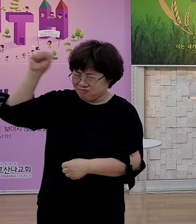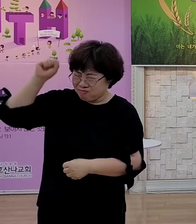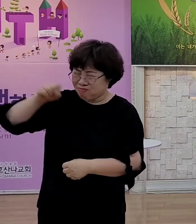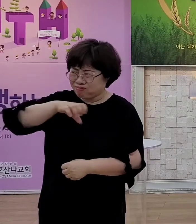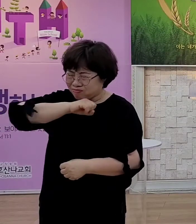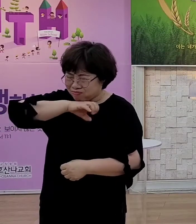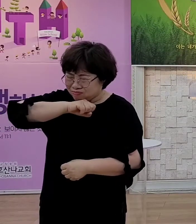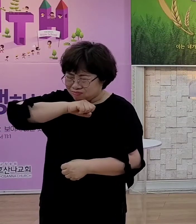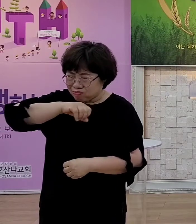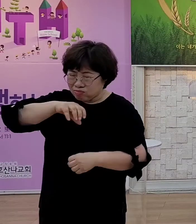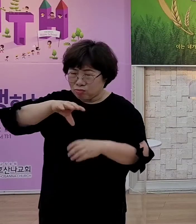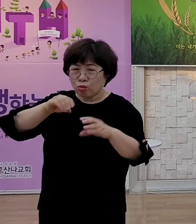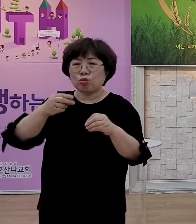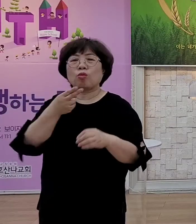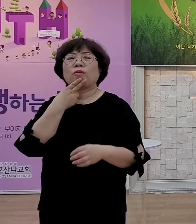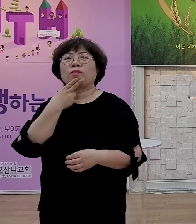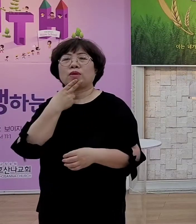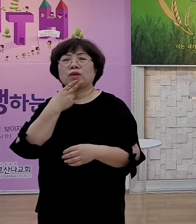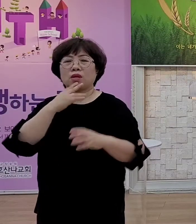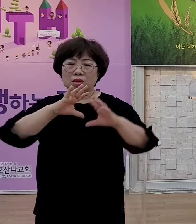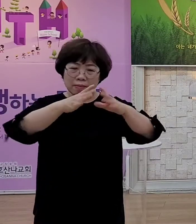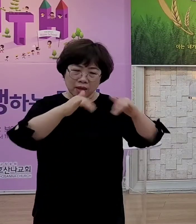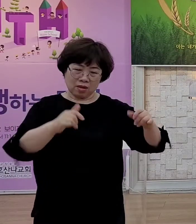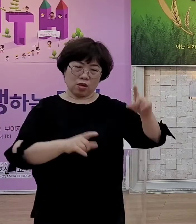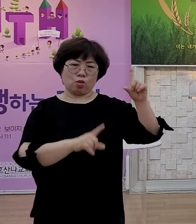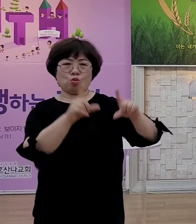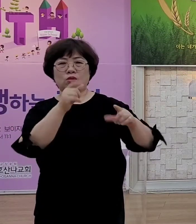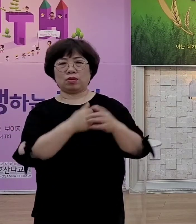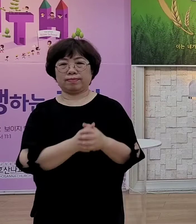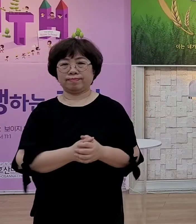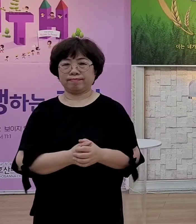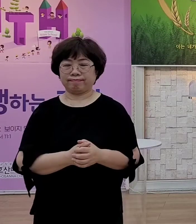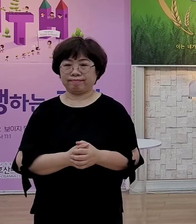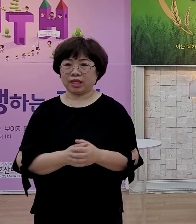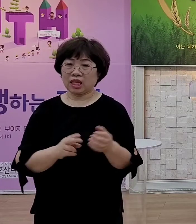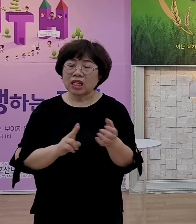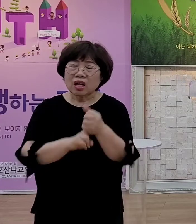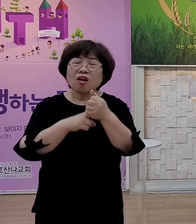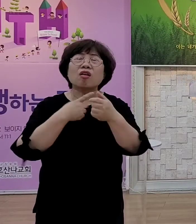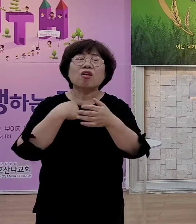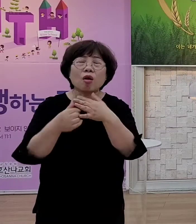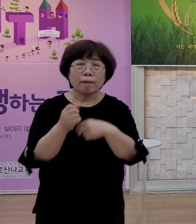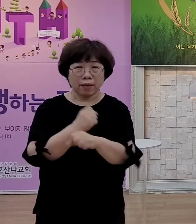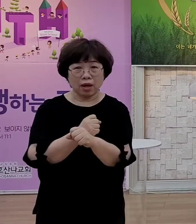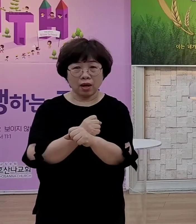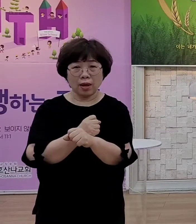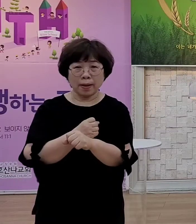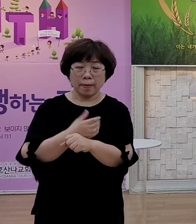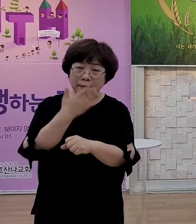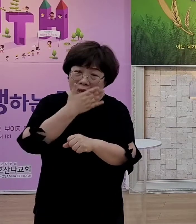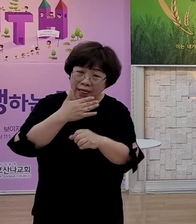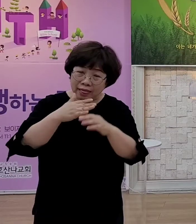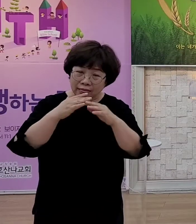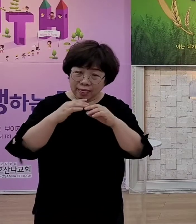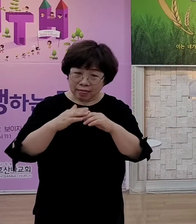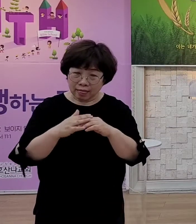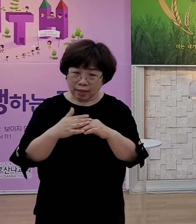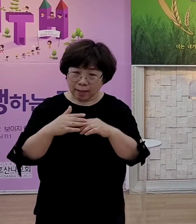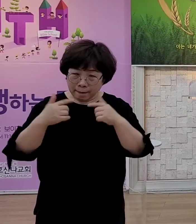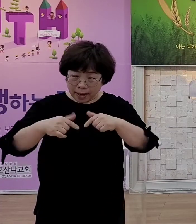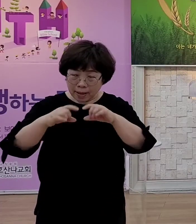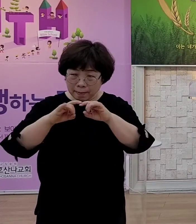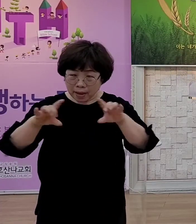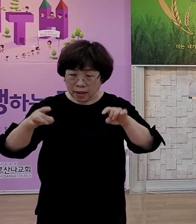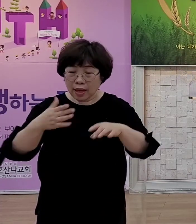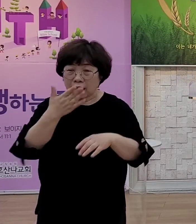같으면 우리 같으면 어떡하냐. 한 가지라도 뭐가 보여주셨잖아요. 만나가 매일 떨어져. 그 사막에서 반석에서 물이